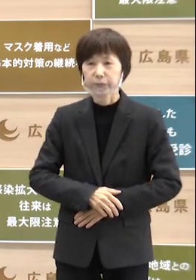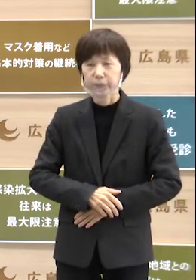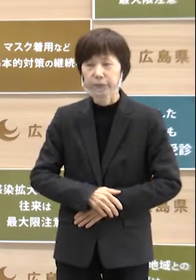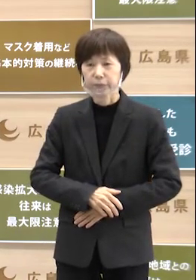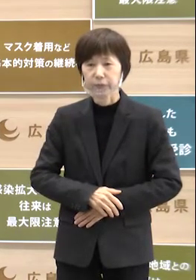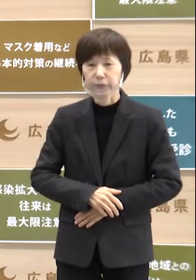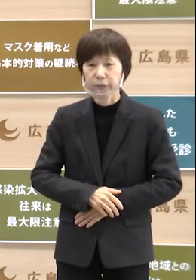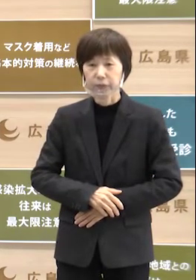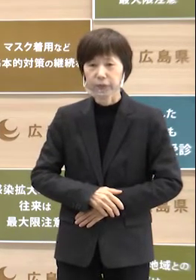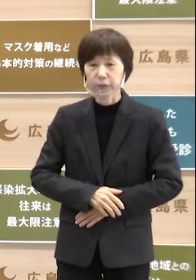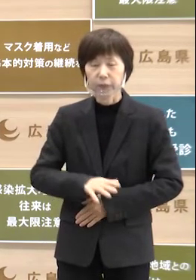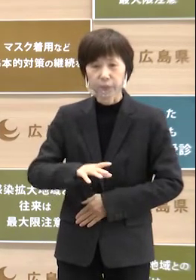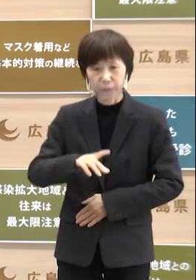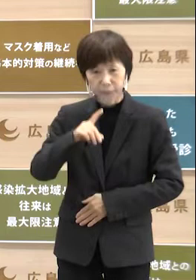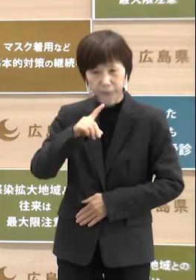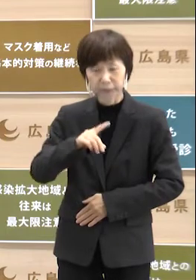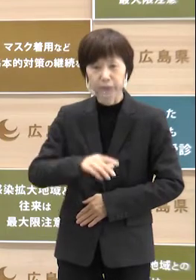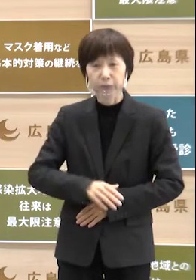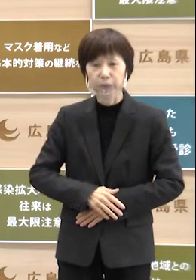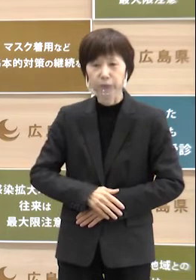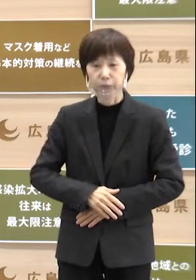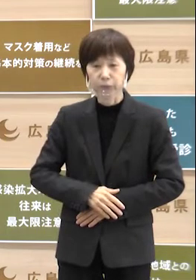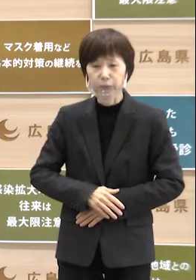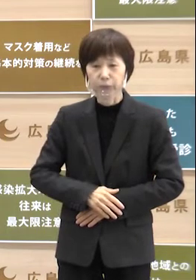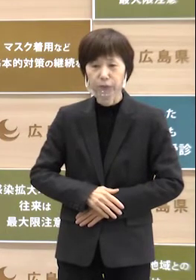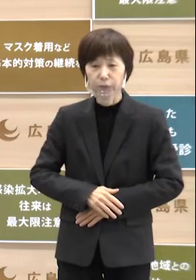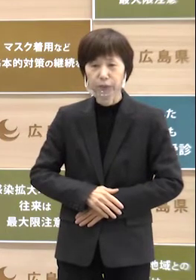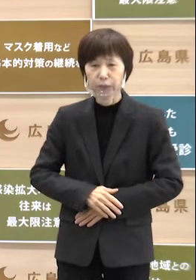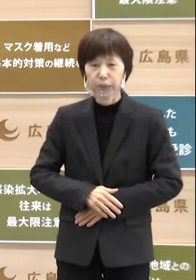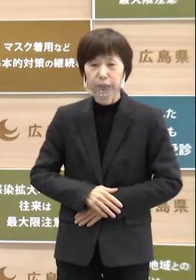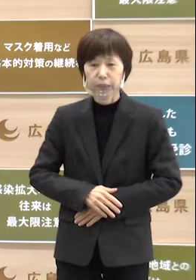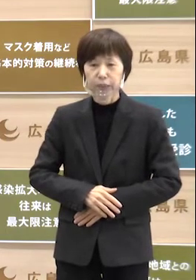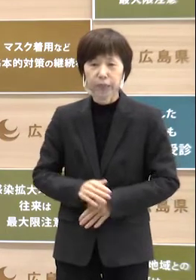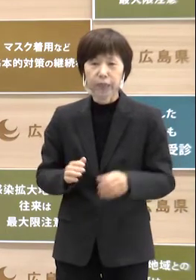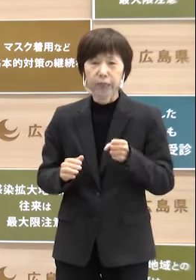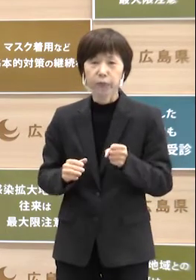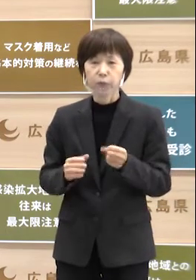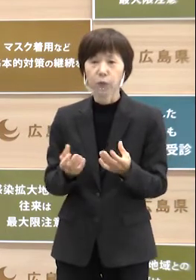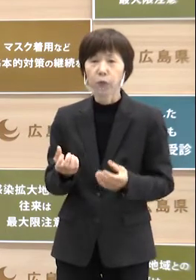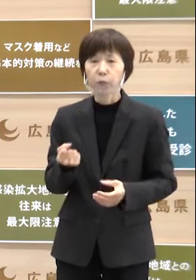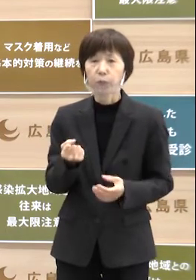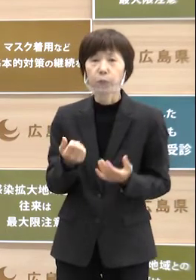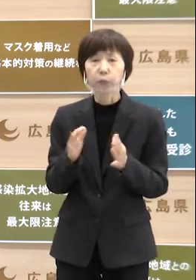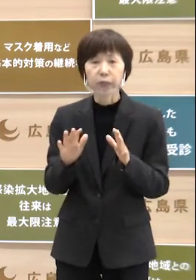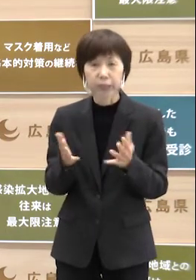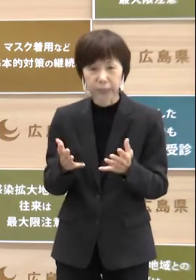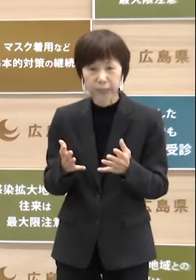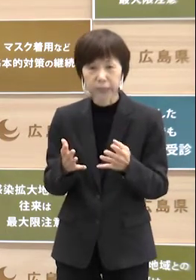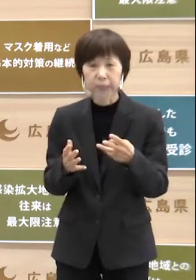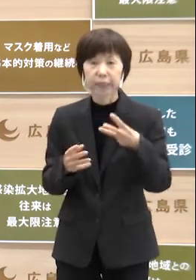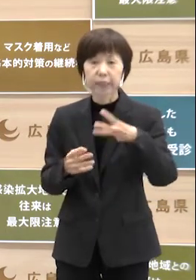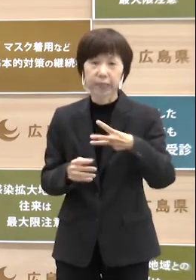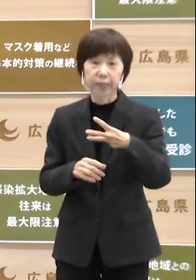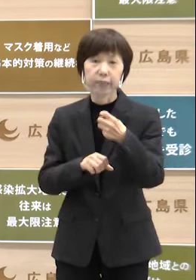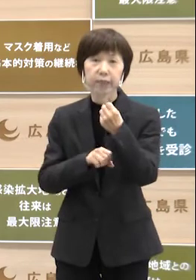そもそもまずですね、この非核三原則というのは、人類史上初の原子爆弾